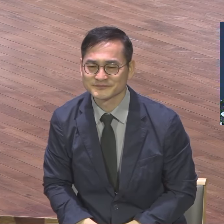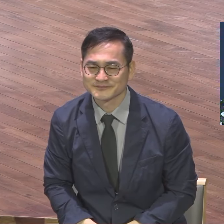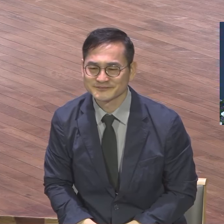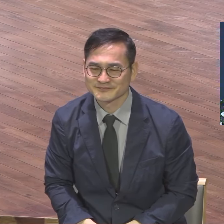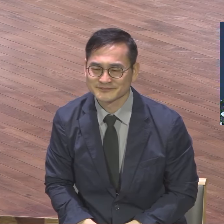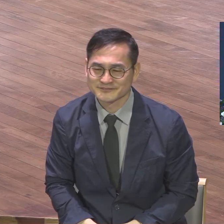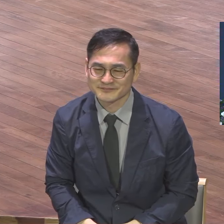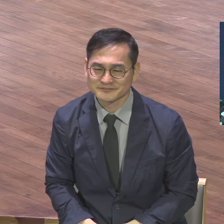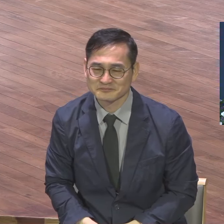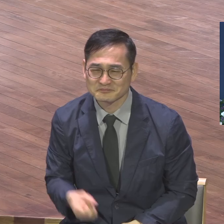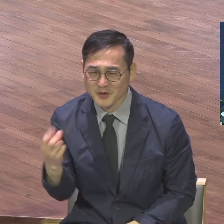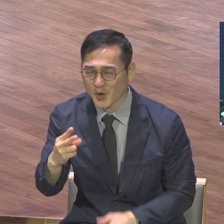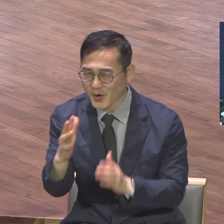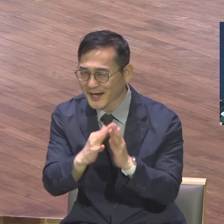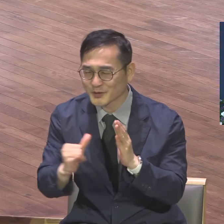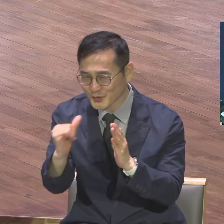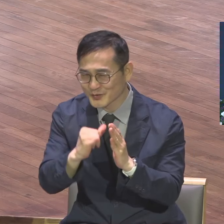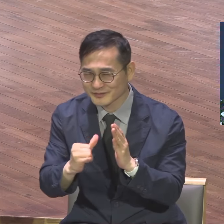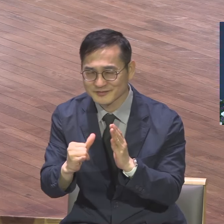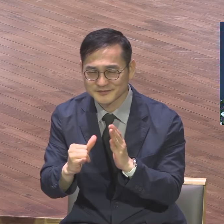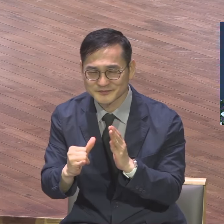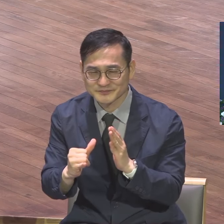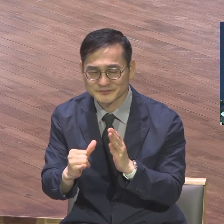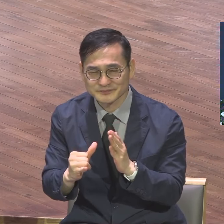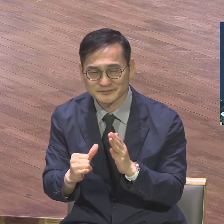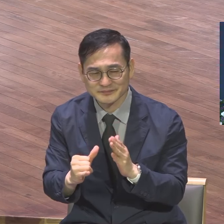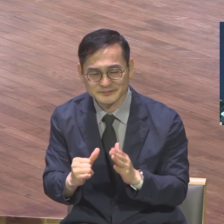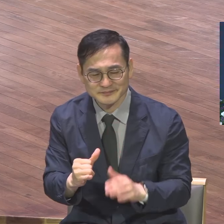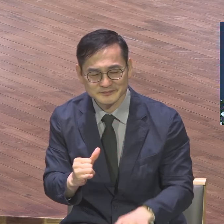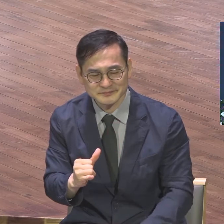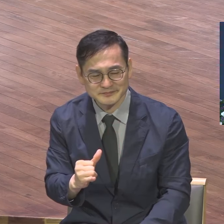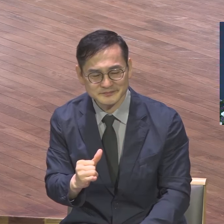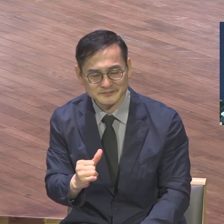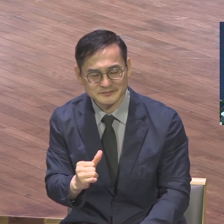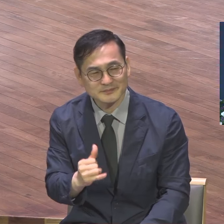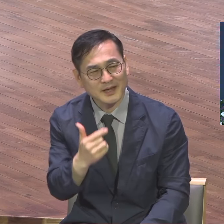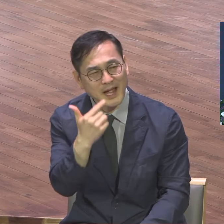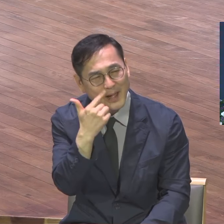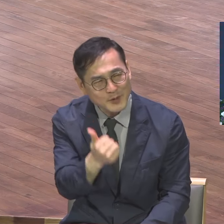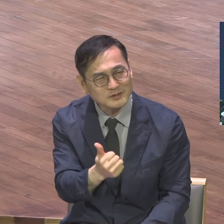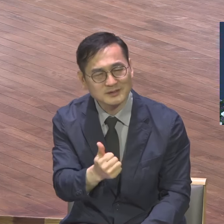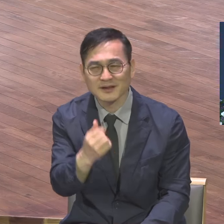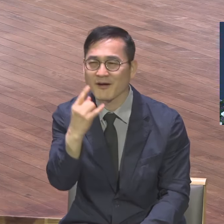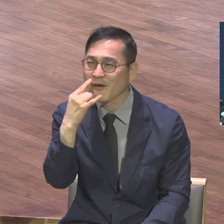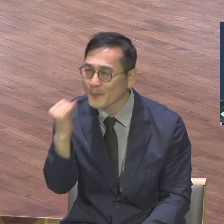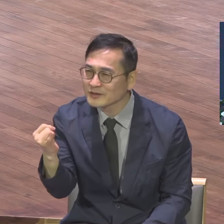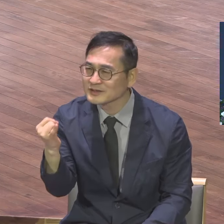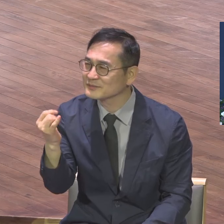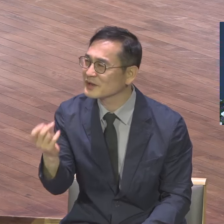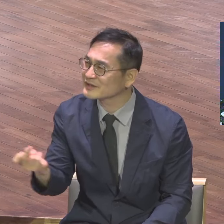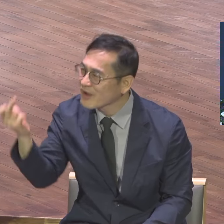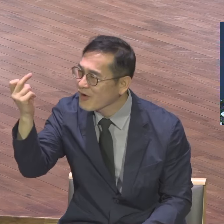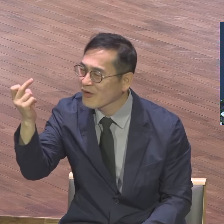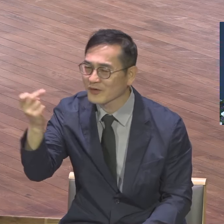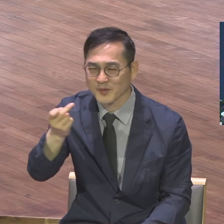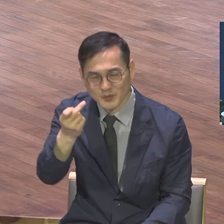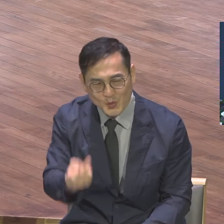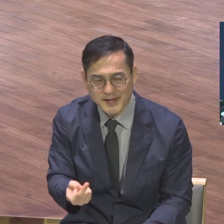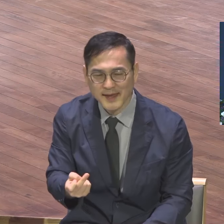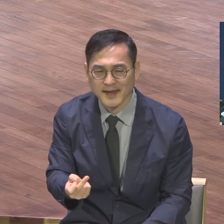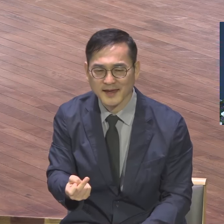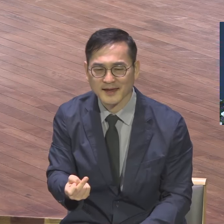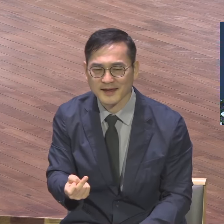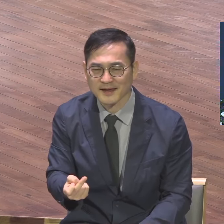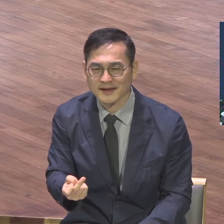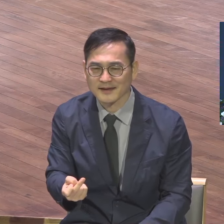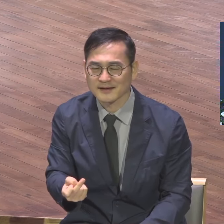그 가족들 중에서 아버지, 어머니, 또 형님, 동생, 형제들이 한 분